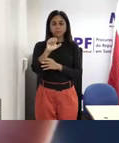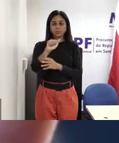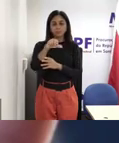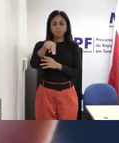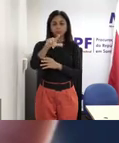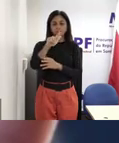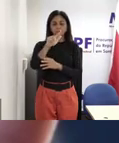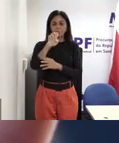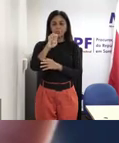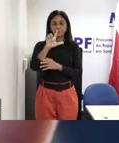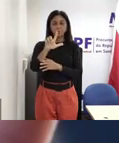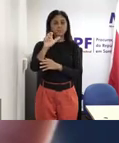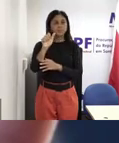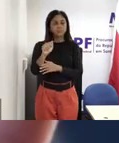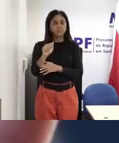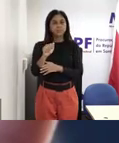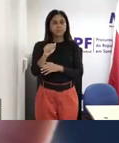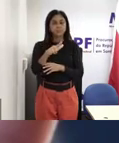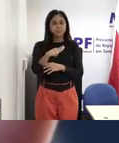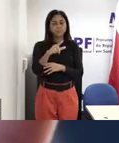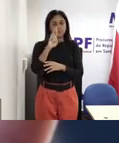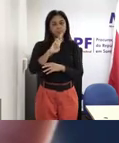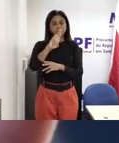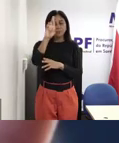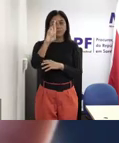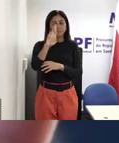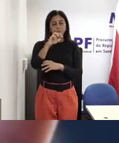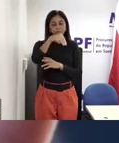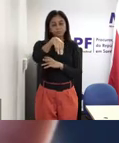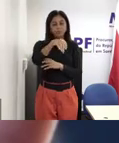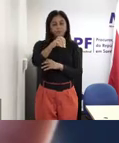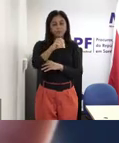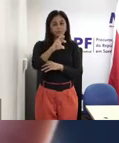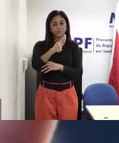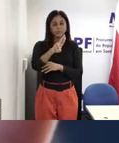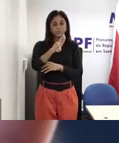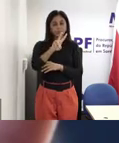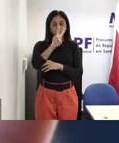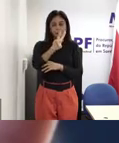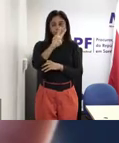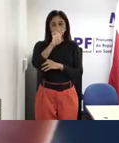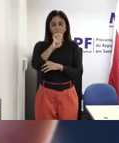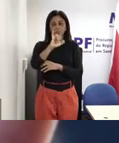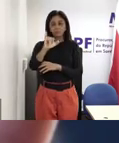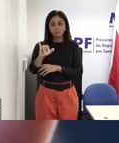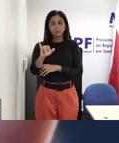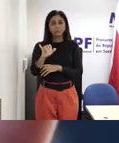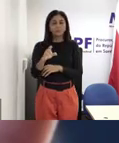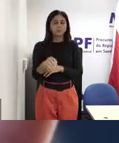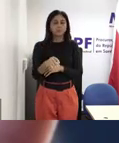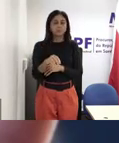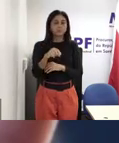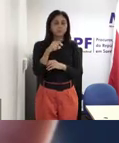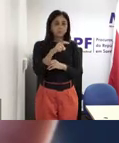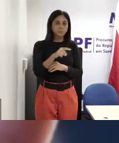da coordenação do movimento pela educação inclusiva o movei servidora pública federal ocupante do cargo de analista do